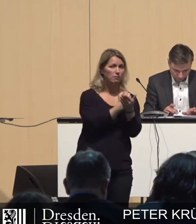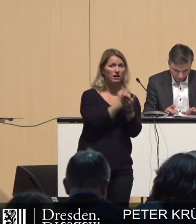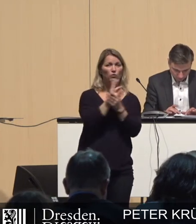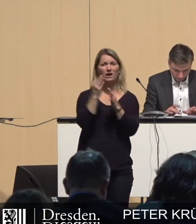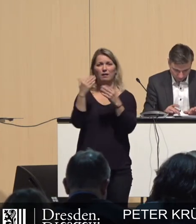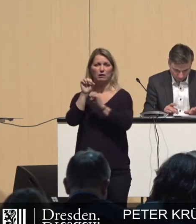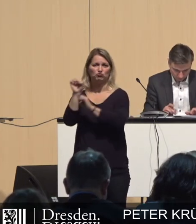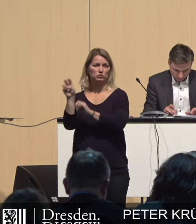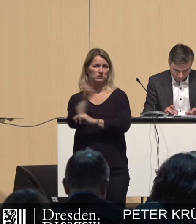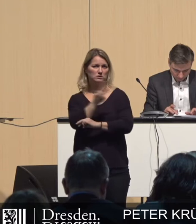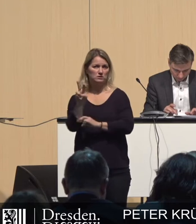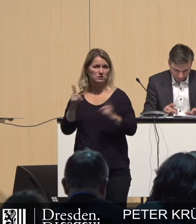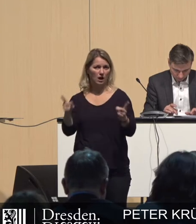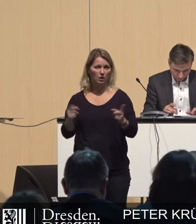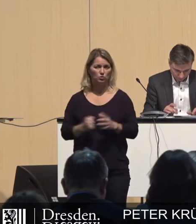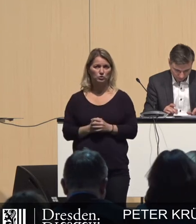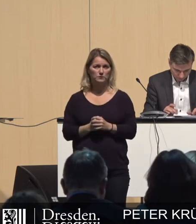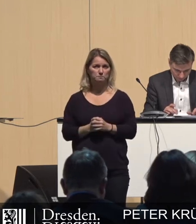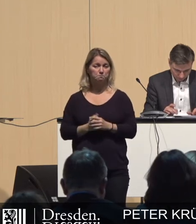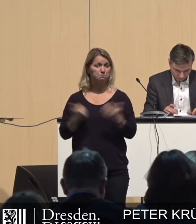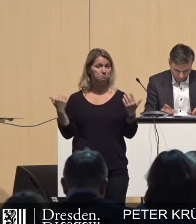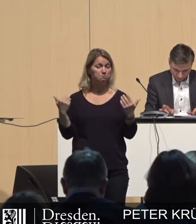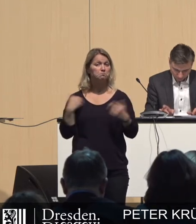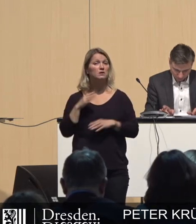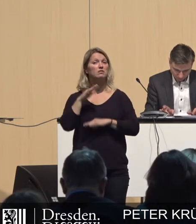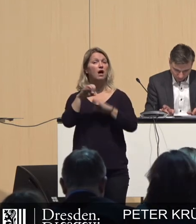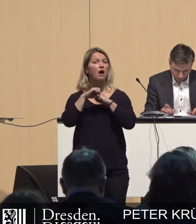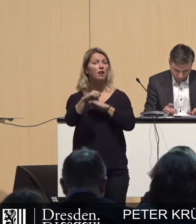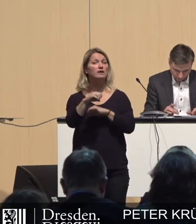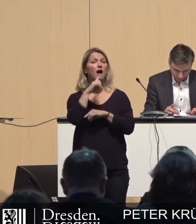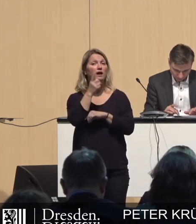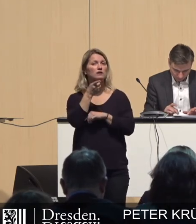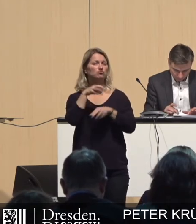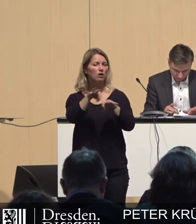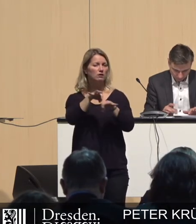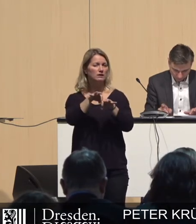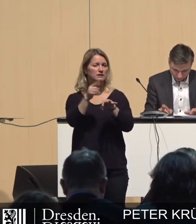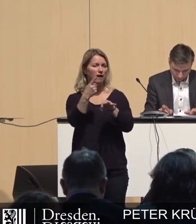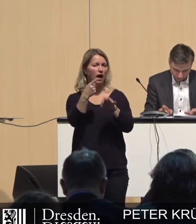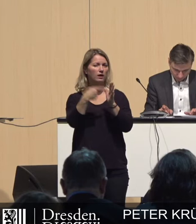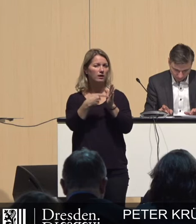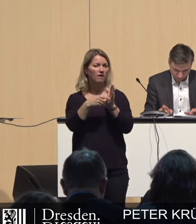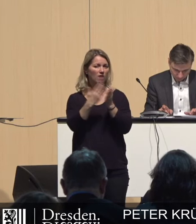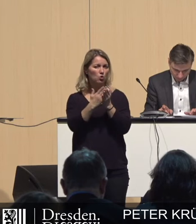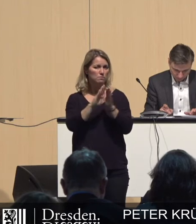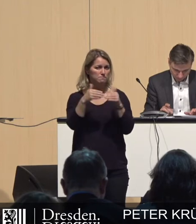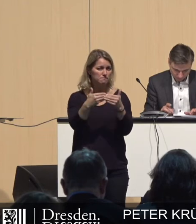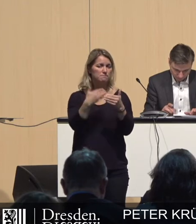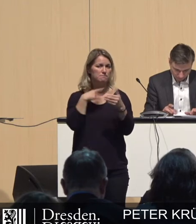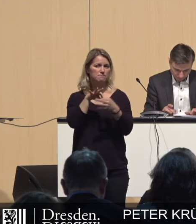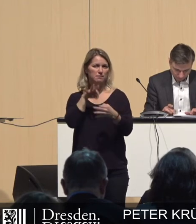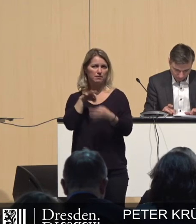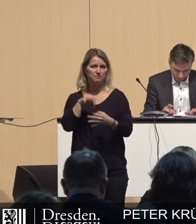Klimaschutzthemen. Ich möchte nur zwei Treiber für diese Nachhaltigkeitsstrategie herausgreifen. So wird das